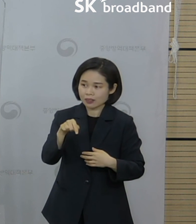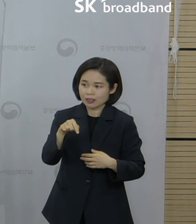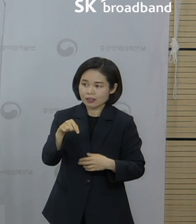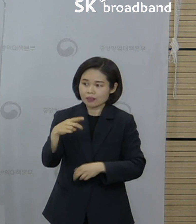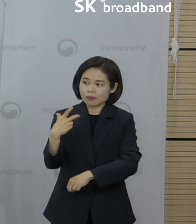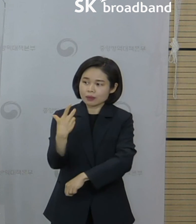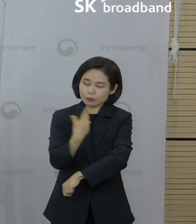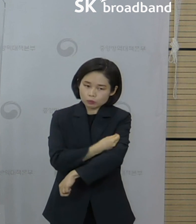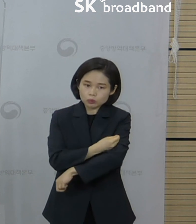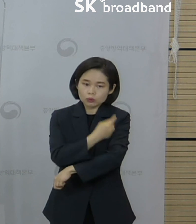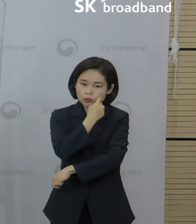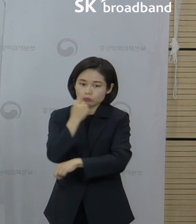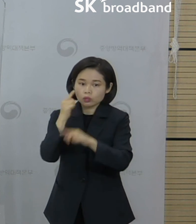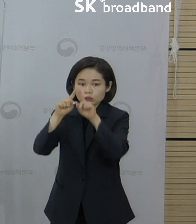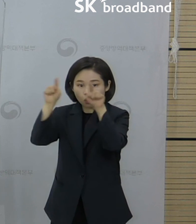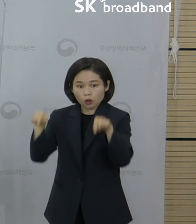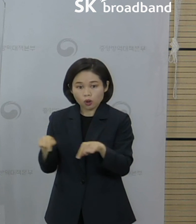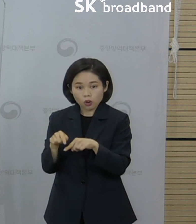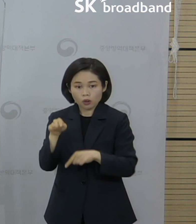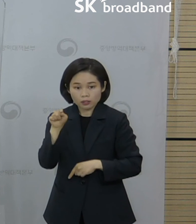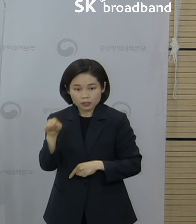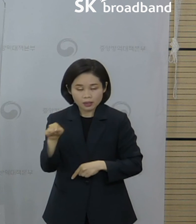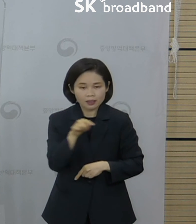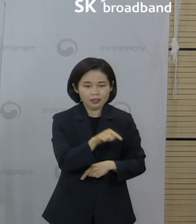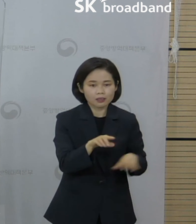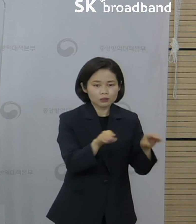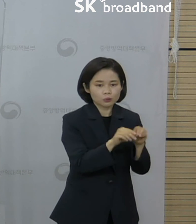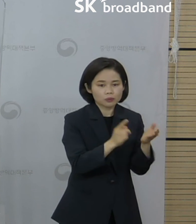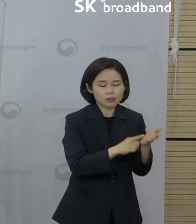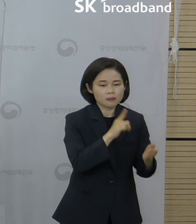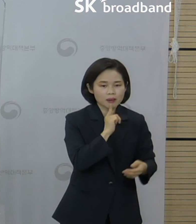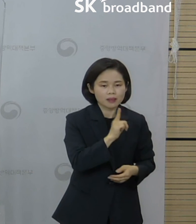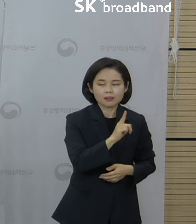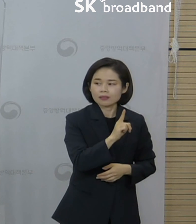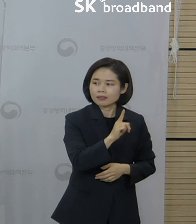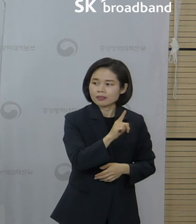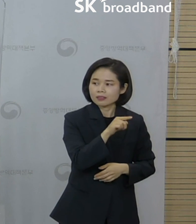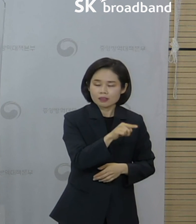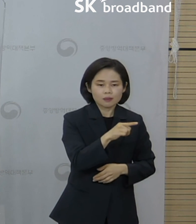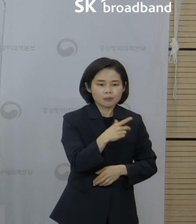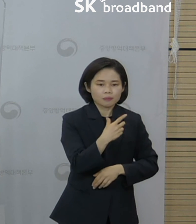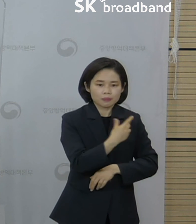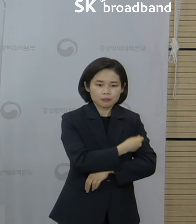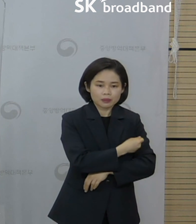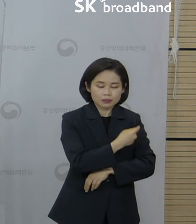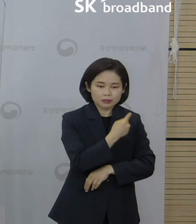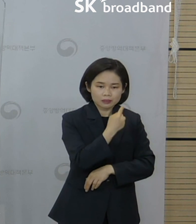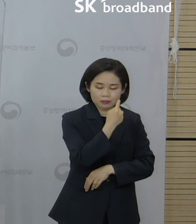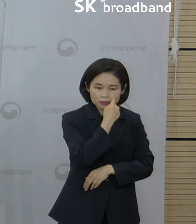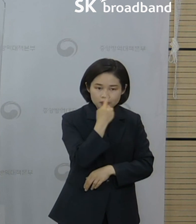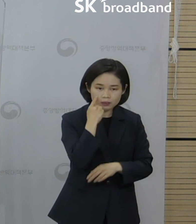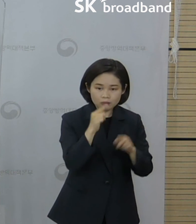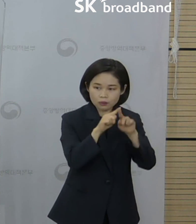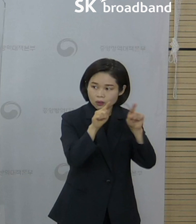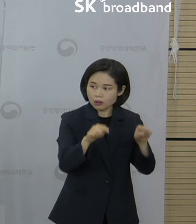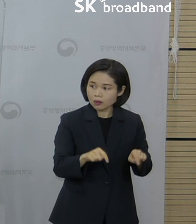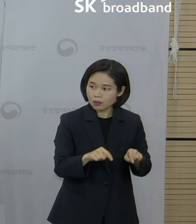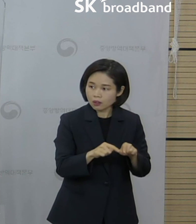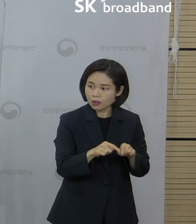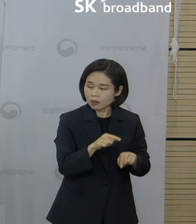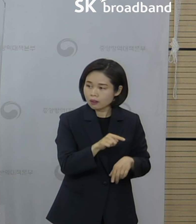증명서와 동일한 것입니다. 그다음에 이제 4월부터 지금 시행되는 질병청에서 시행하는 디지털